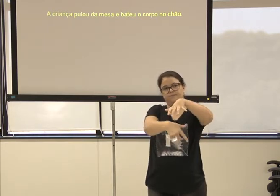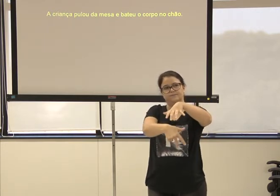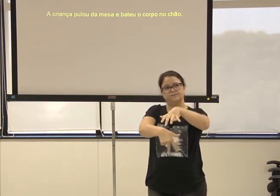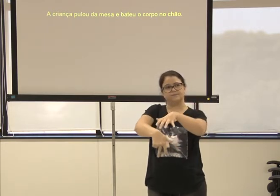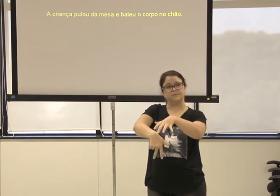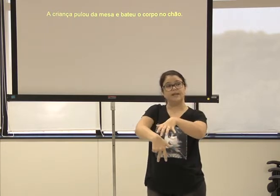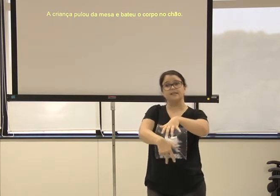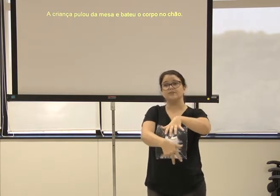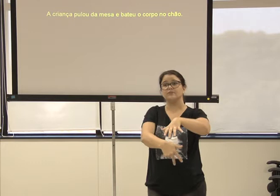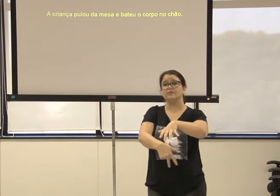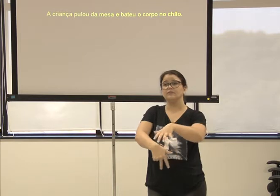Que isso?